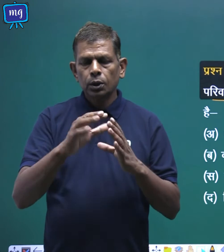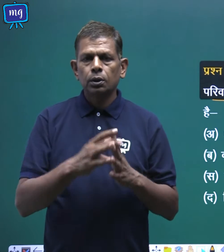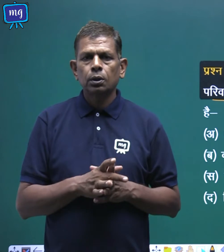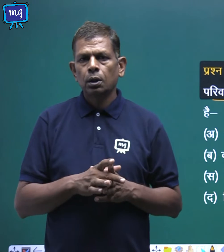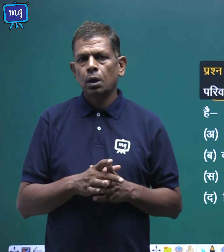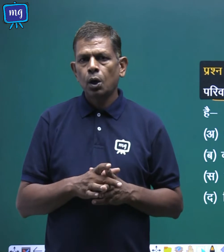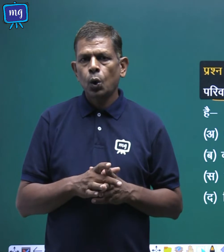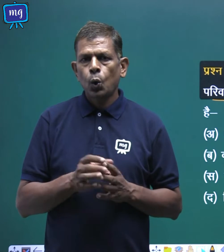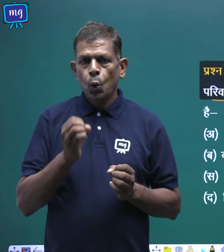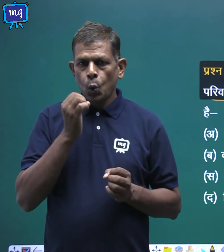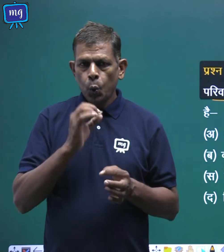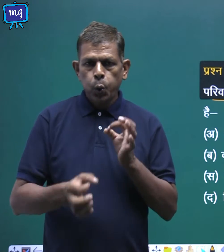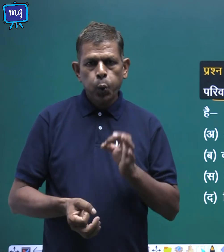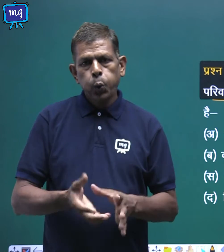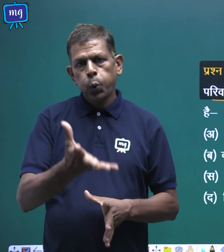वाष्पन,